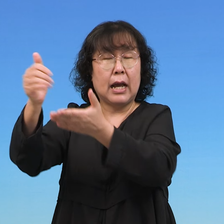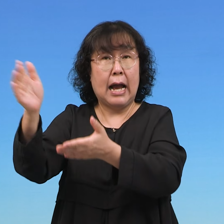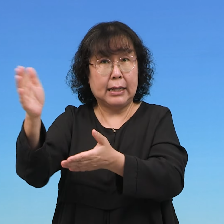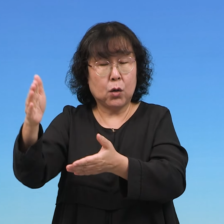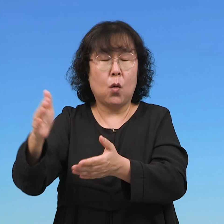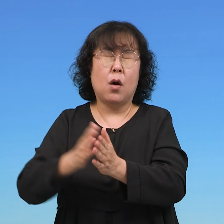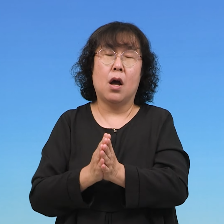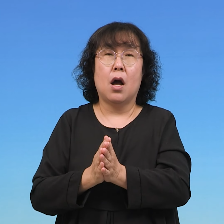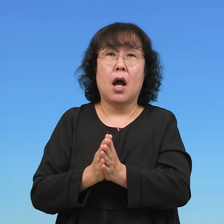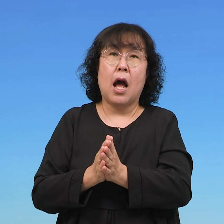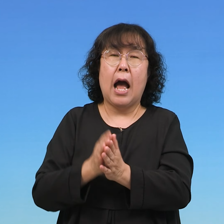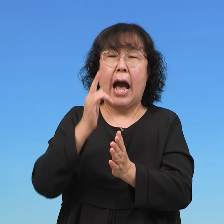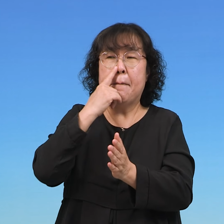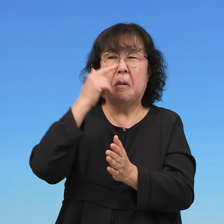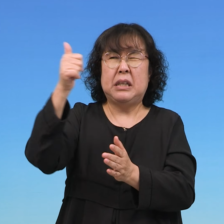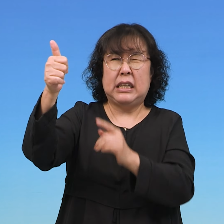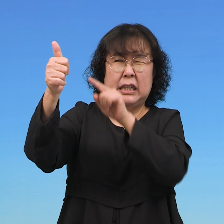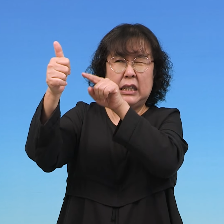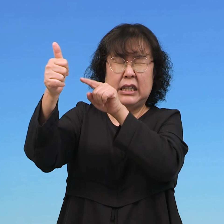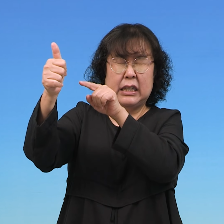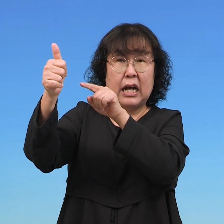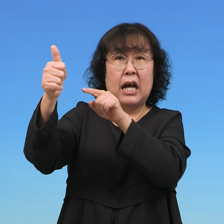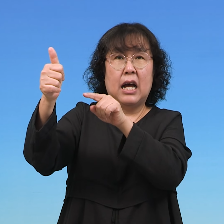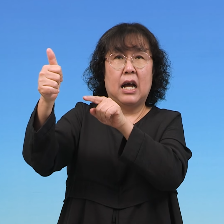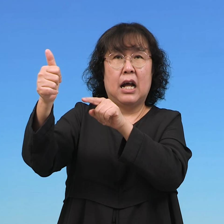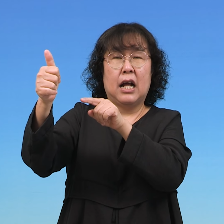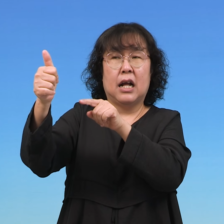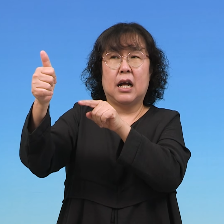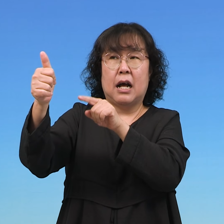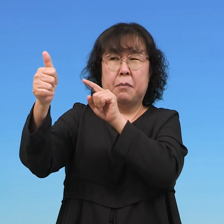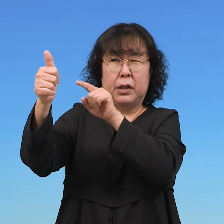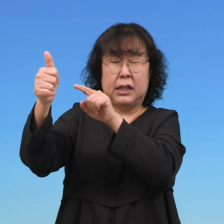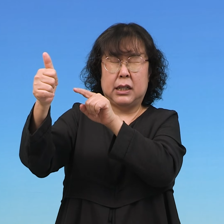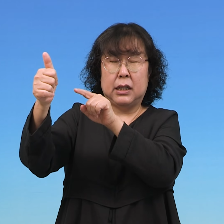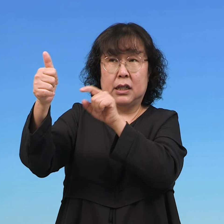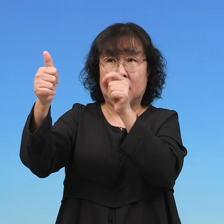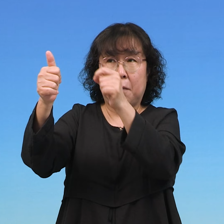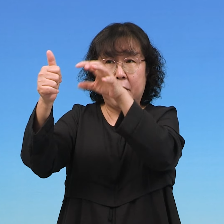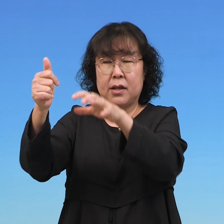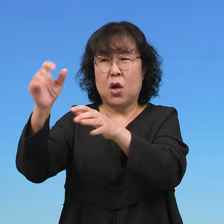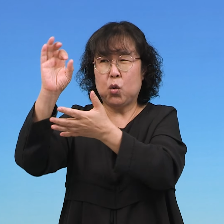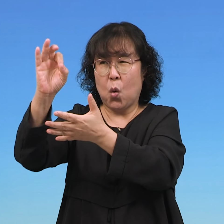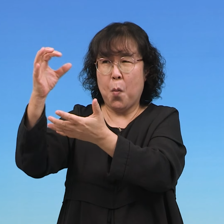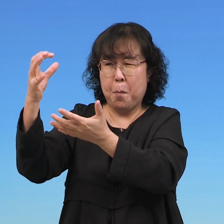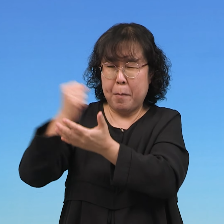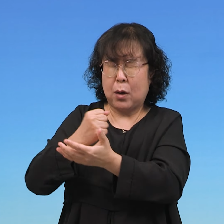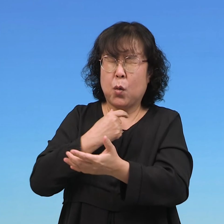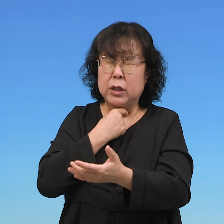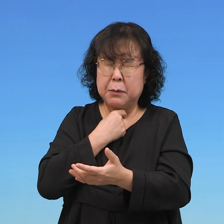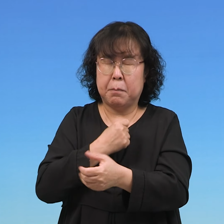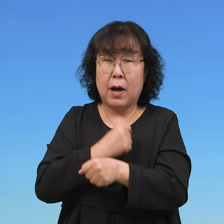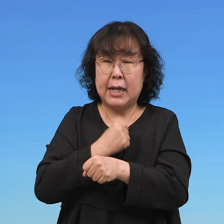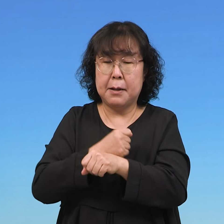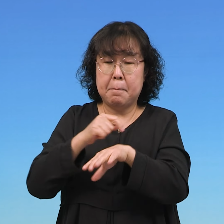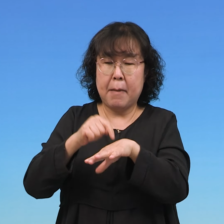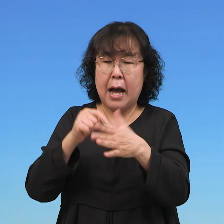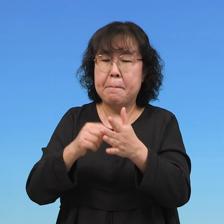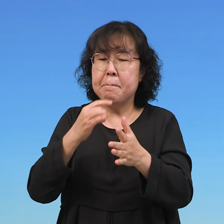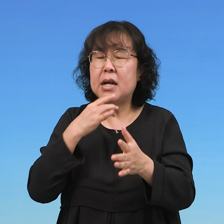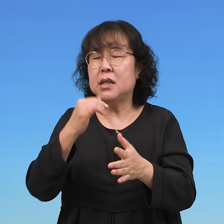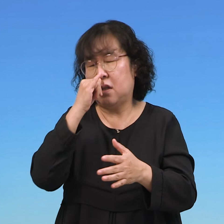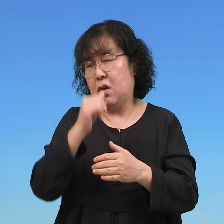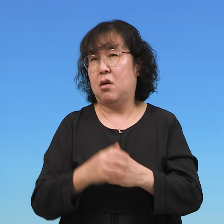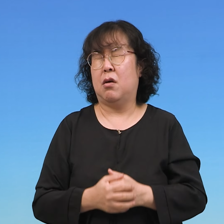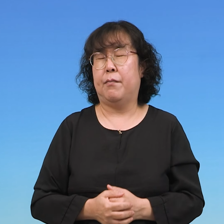아니라 수단인 거예요. 교회, 요즘에는 그런 이야기 많이 못 듣는데요, 상당히 많은 분들이 이렇게